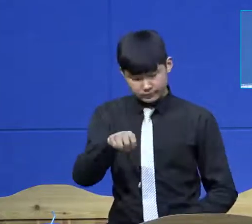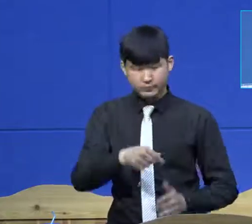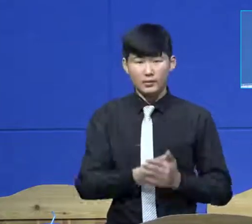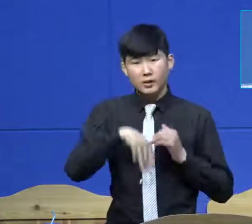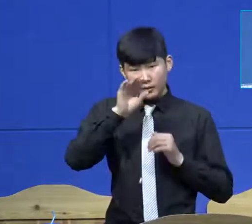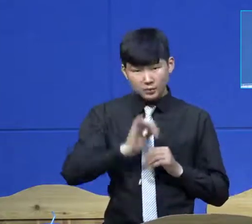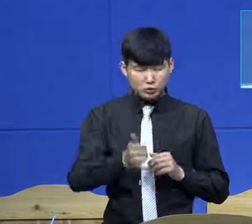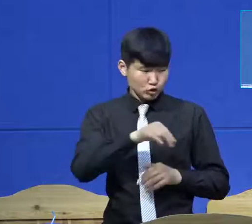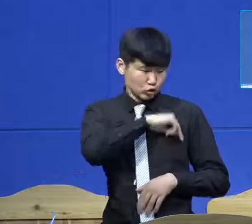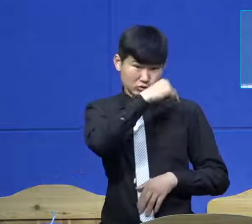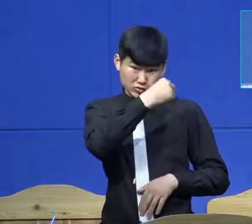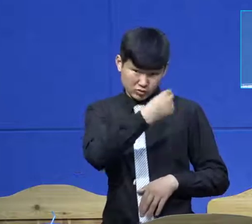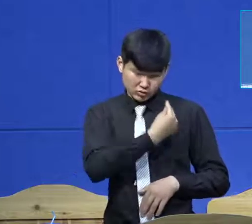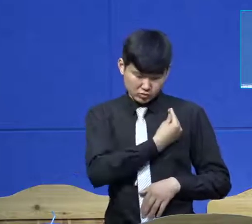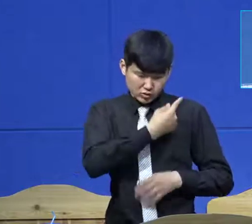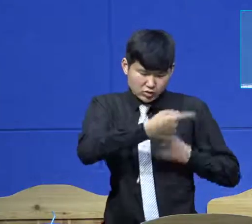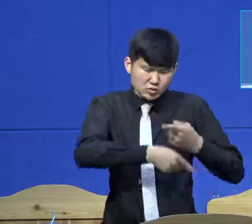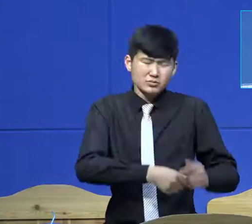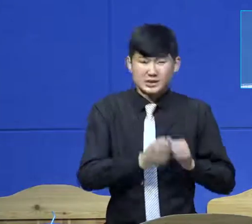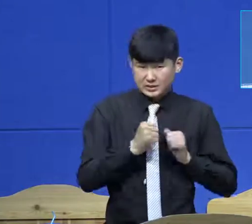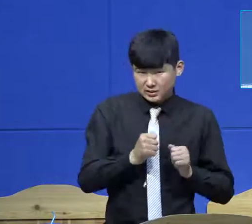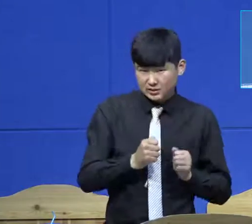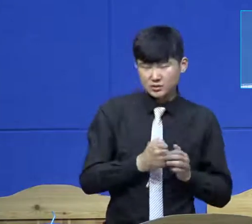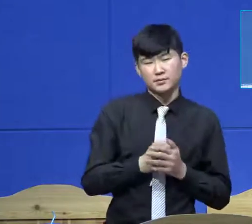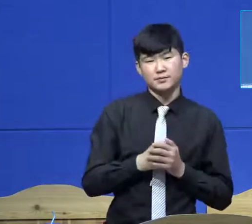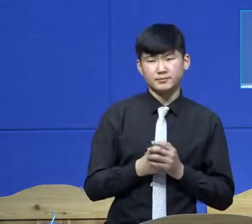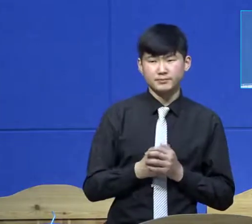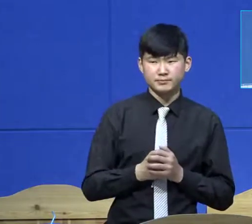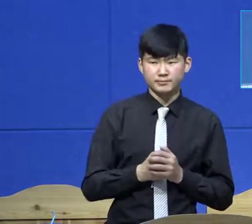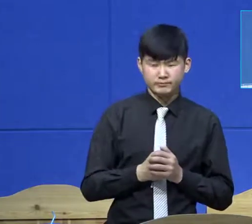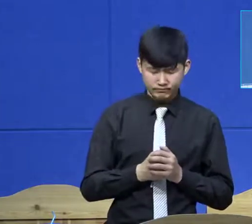Тэм учраас зөрөгтэй байж бүр илүү хичээнгүү.